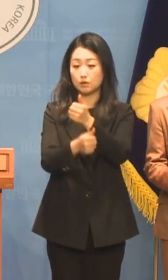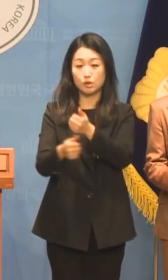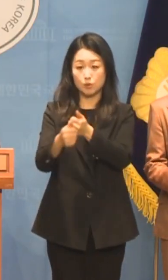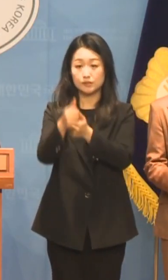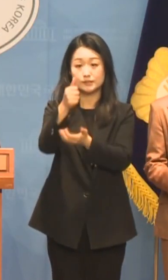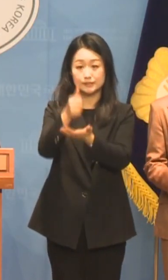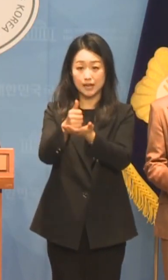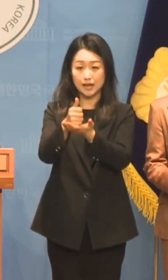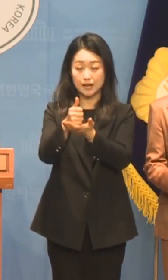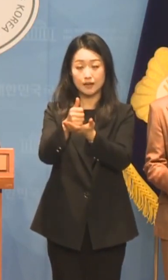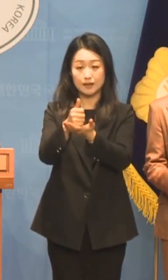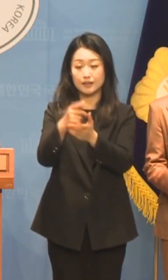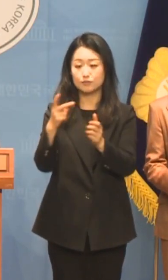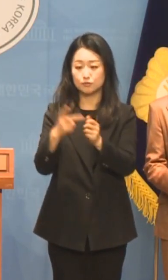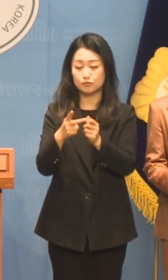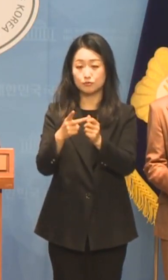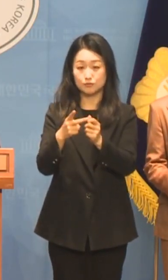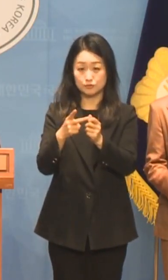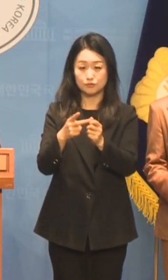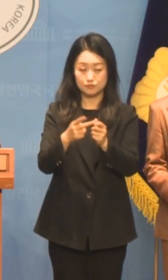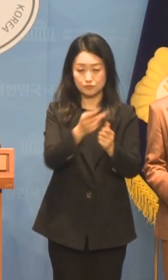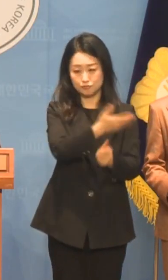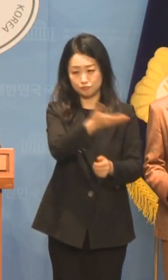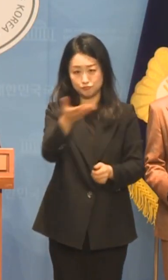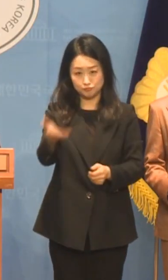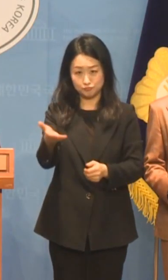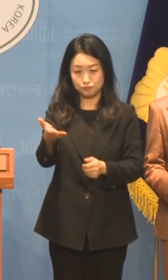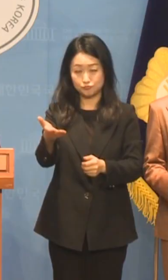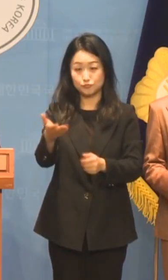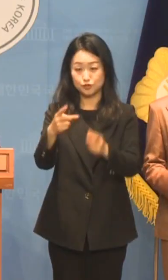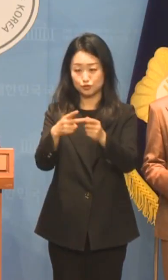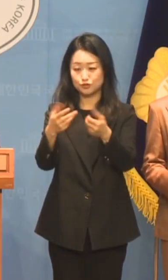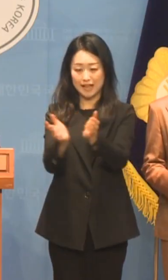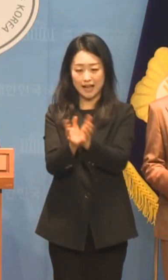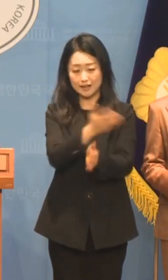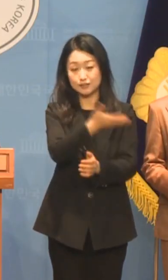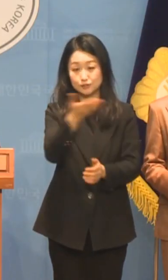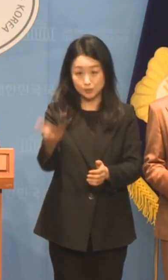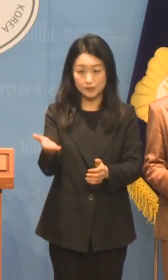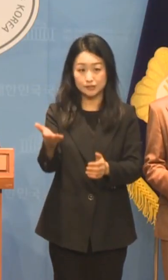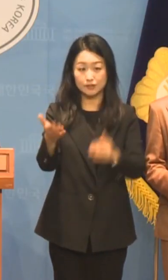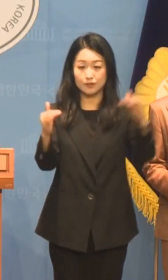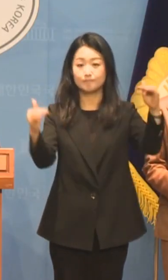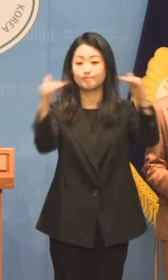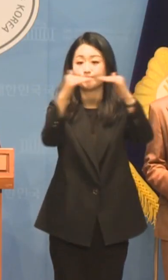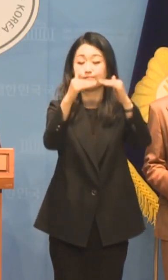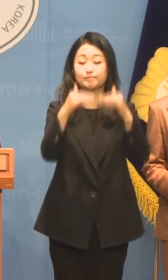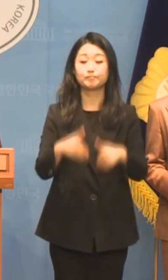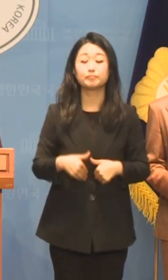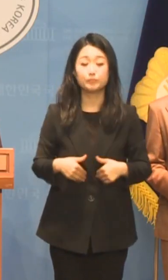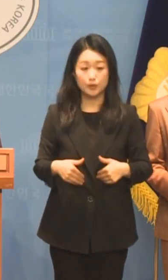법사위는 제2당에 양보해서 의회 민주주의의 균형을 맞춰야 합니다.